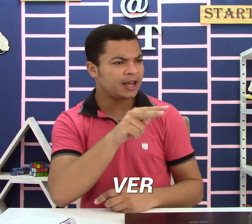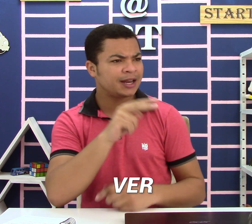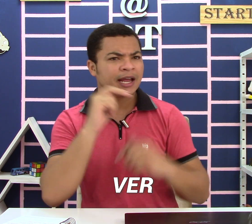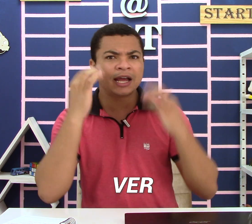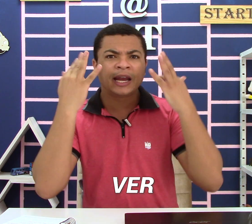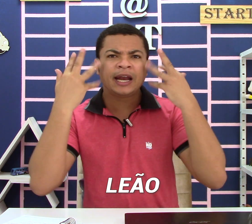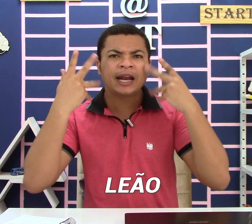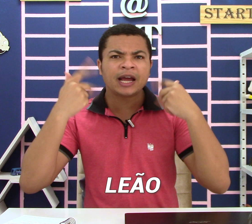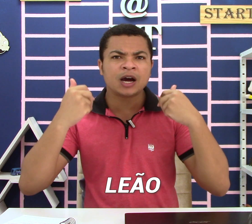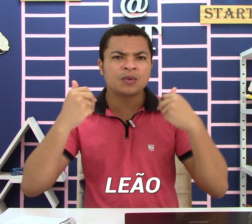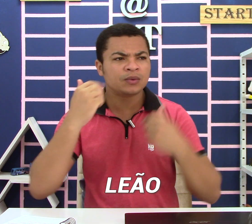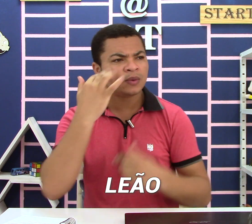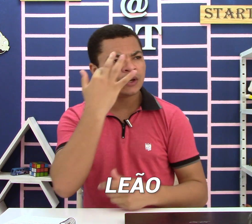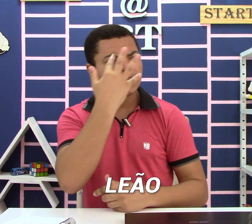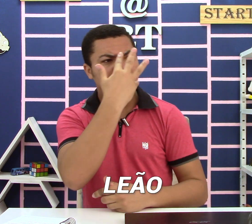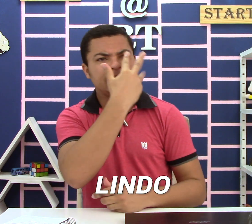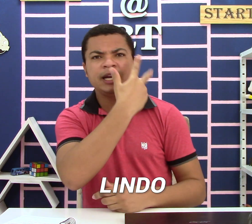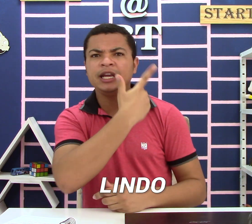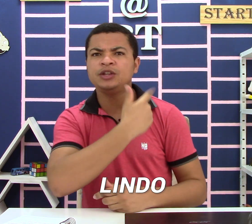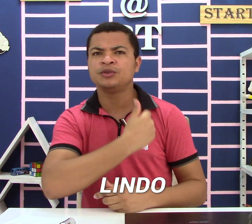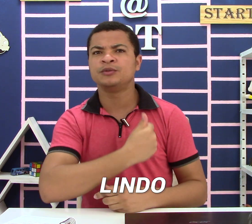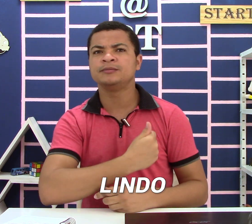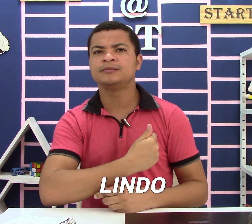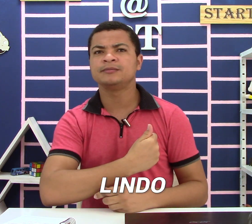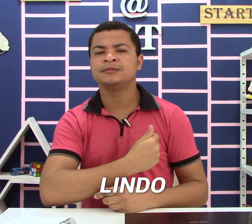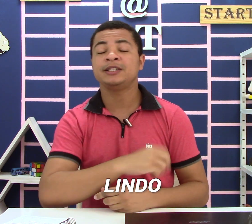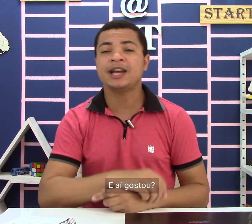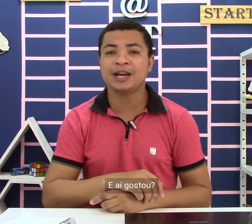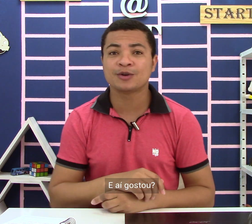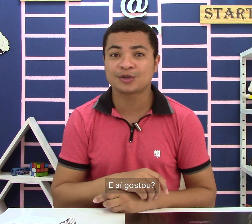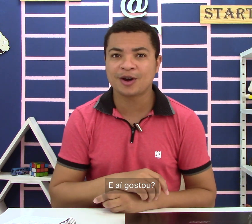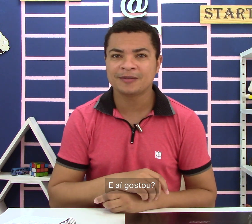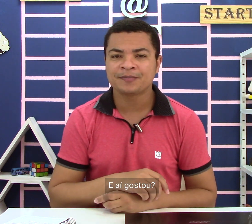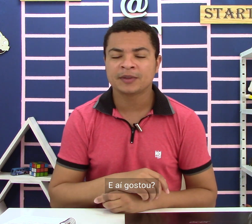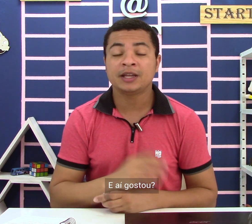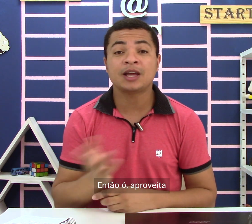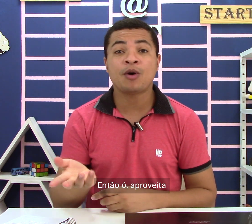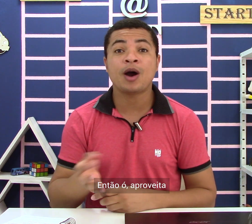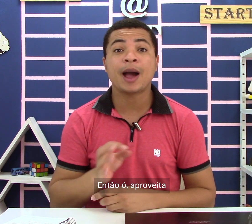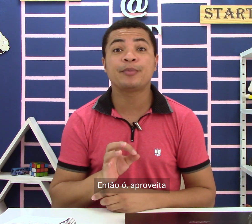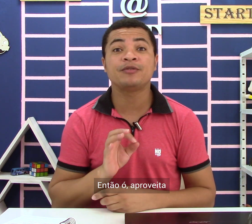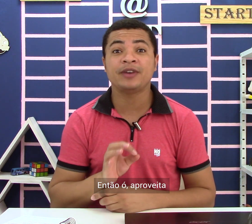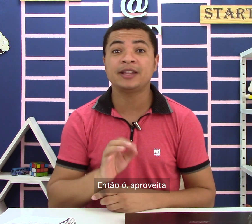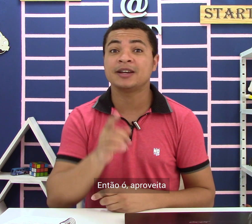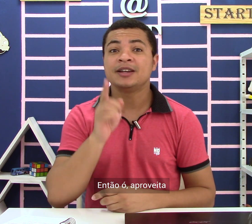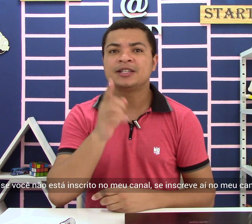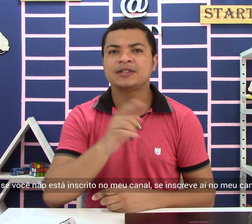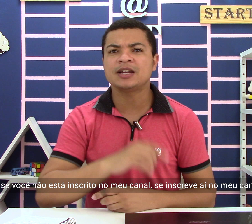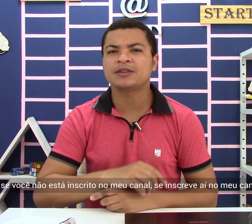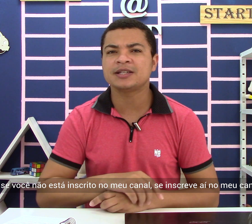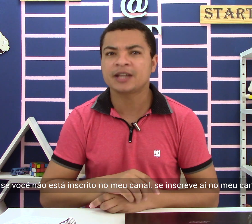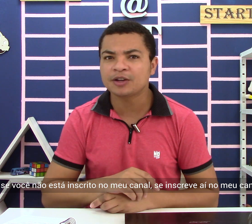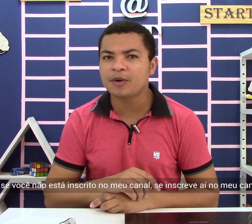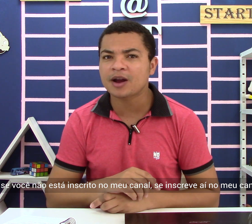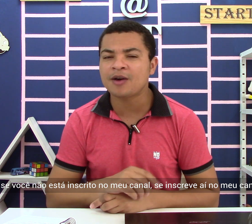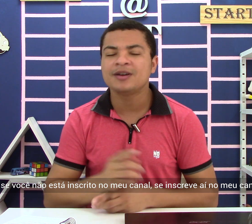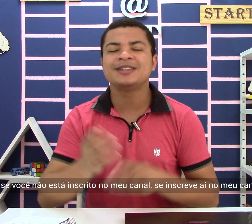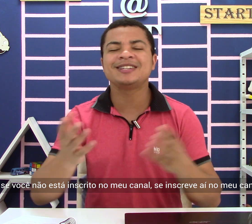leão lindo. E aí, gostou? Então, ó, aproveita. Se você não tá inscrito no meu canal, se